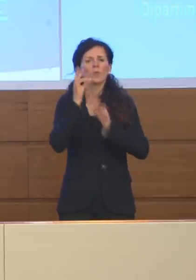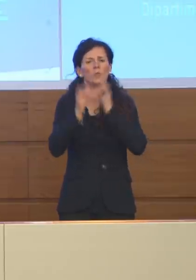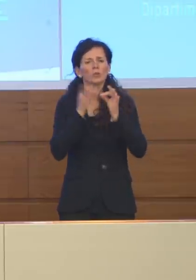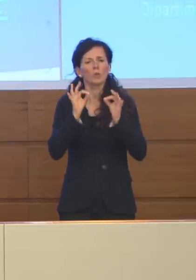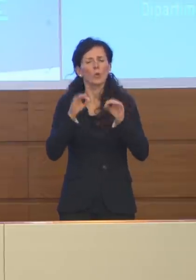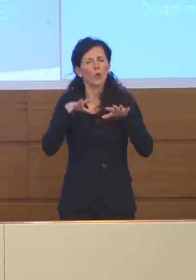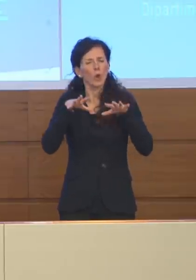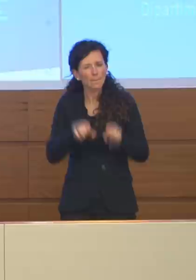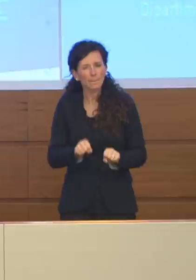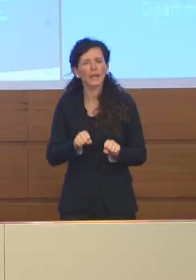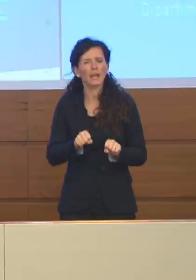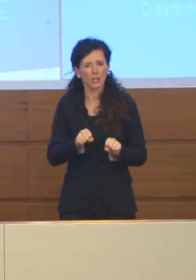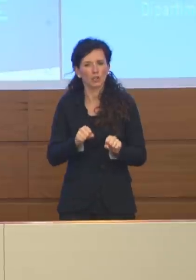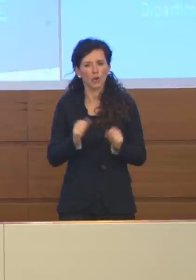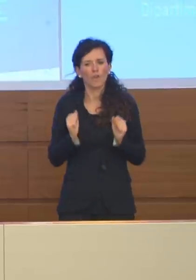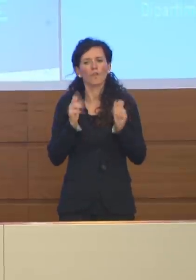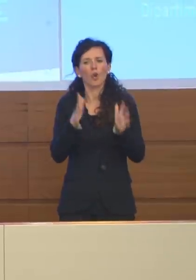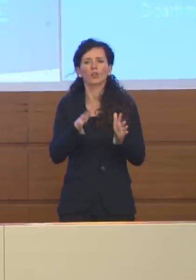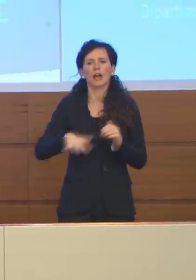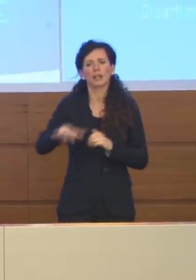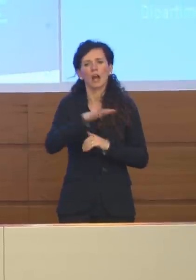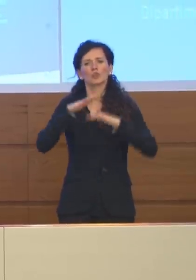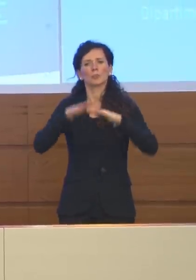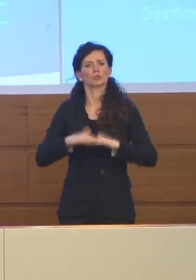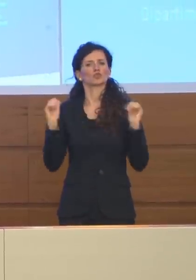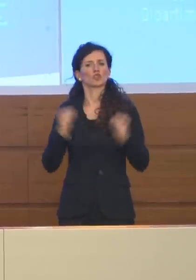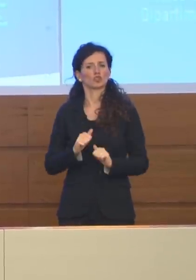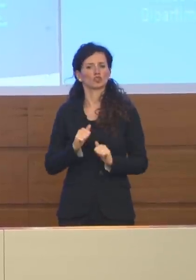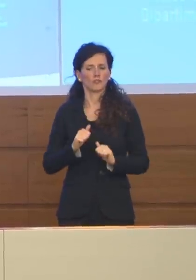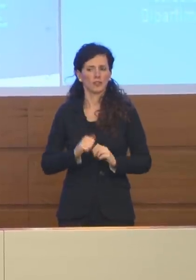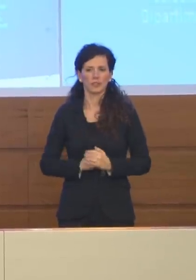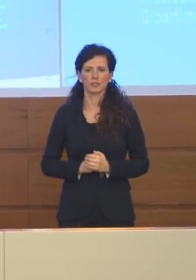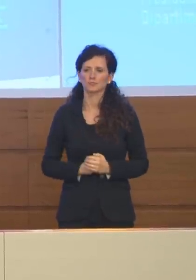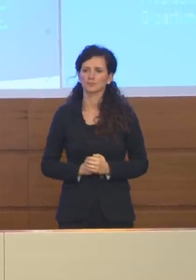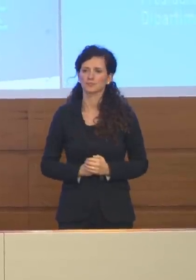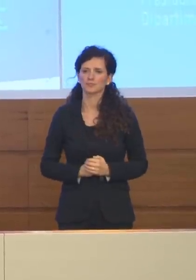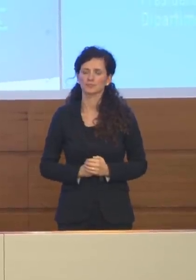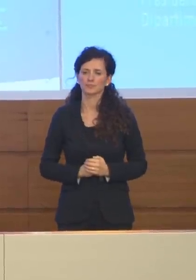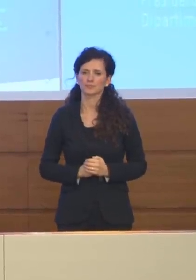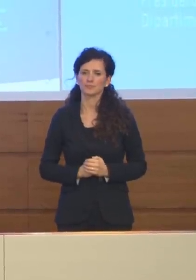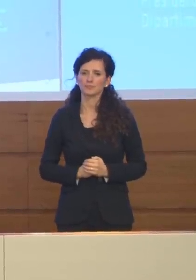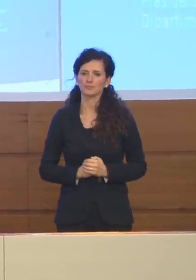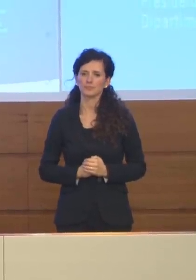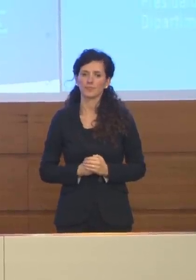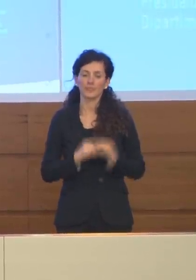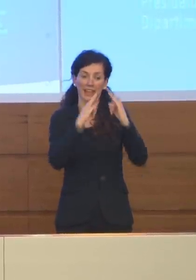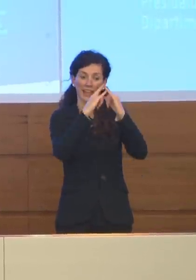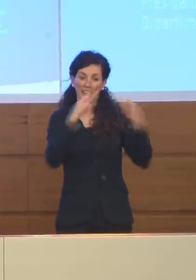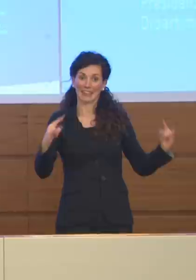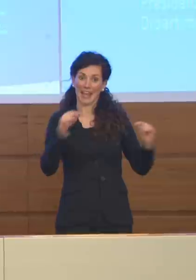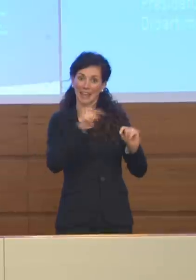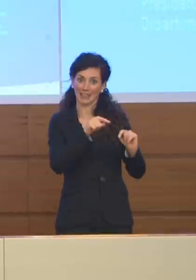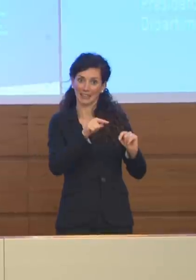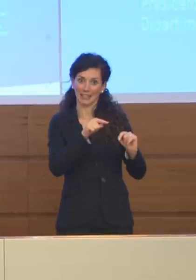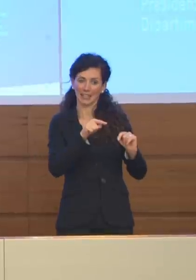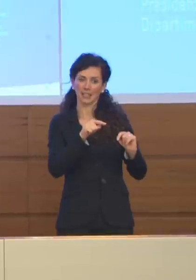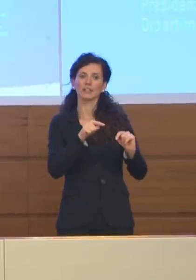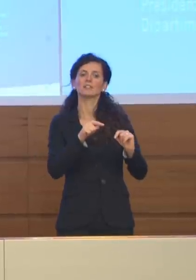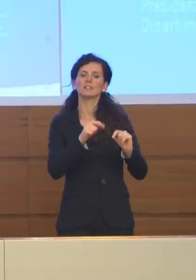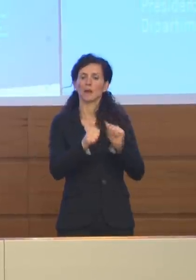notevole del nostro volontariato di protezione civile per quanto riguarda le tende di pre triace tra